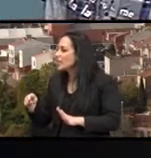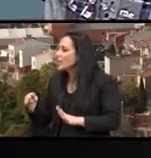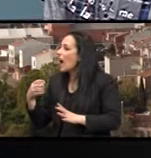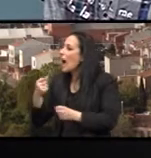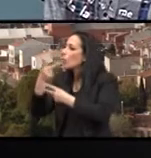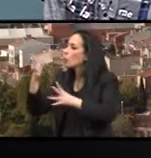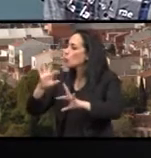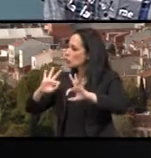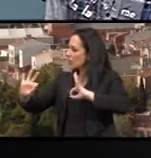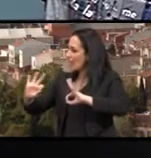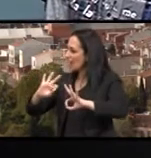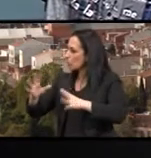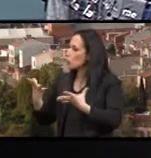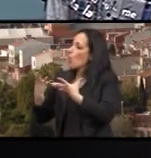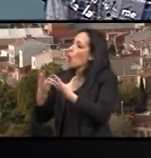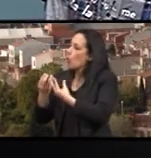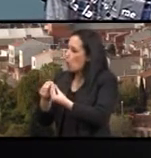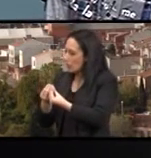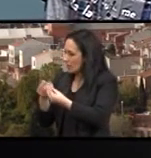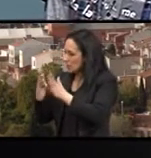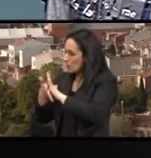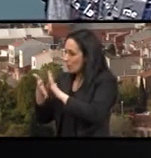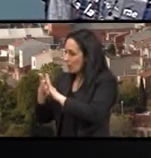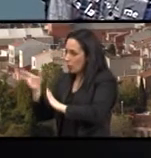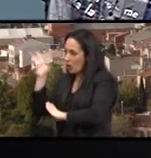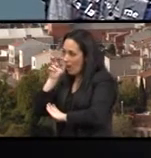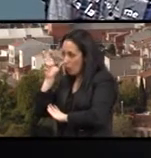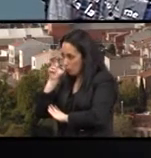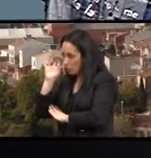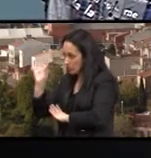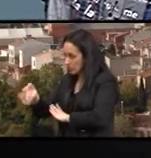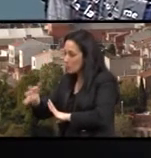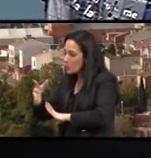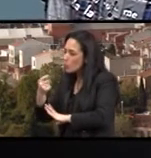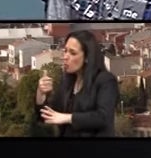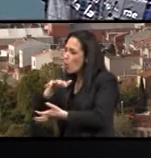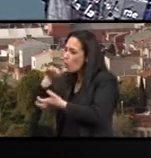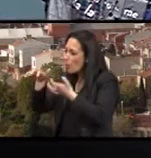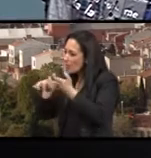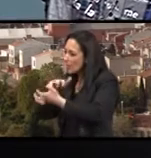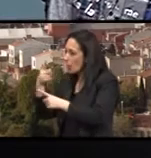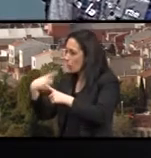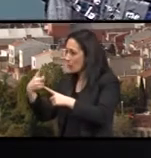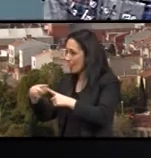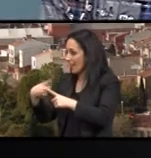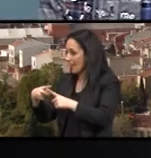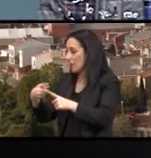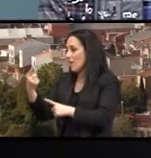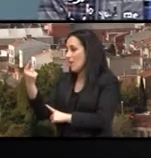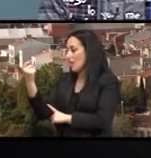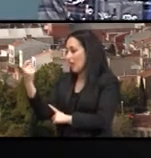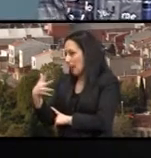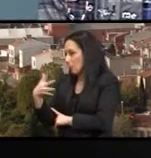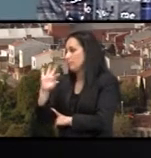Hi han hagut representacions amb audiodescripció. Passa que és complicat perquè l'audiodescripció en teatre té un cost, les